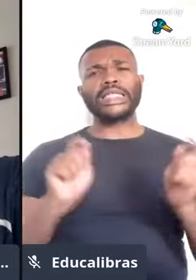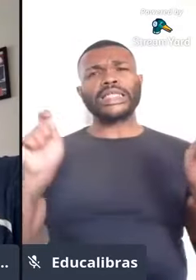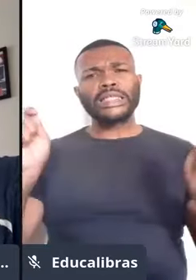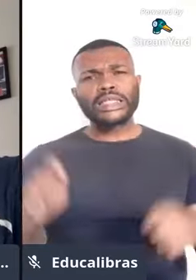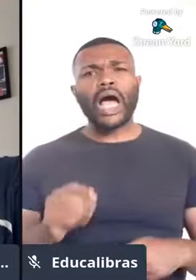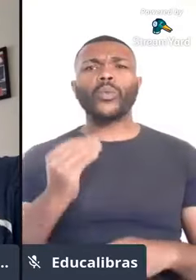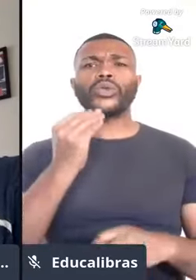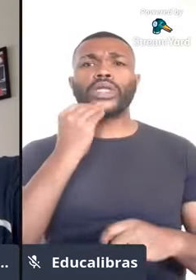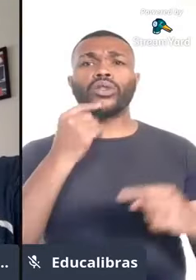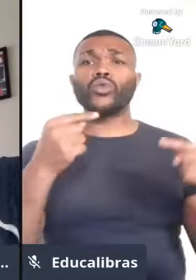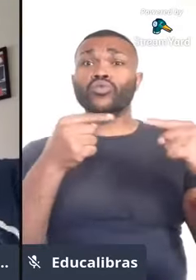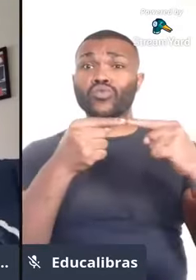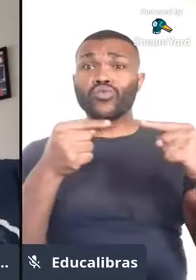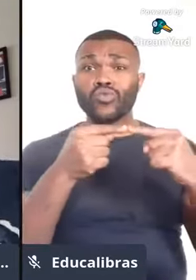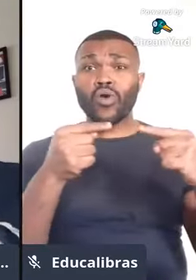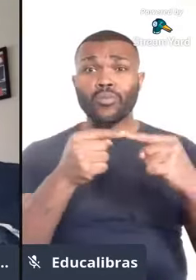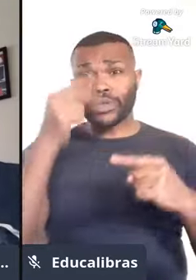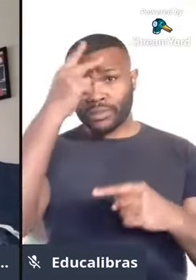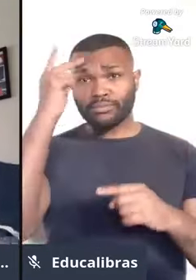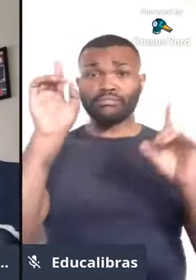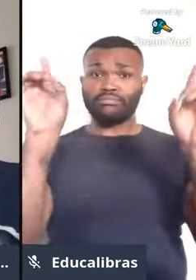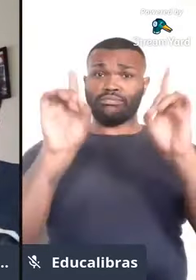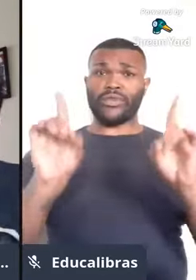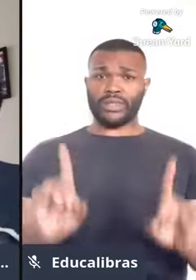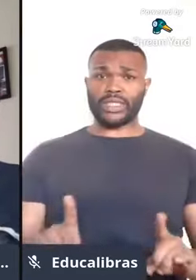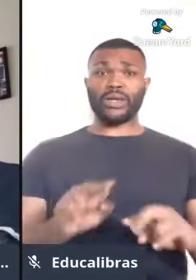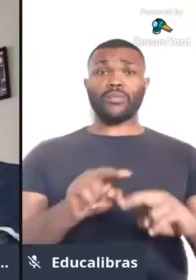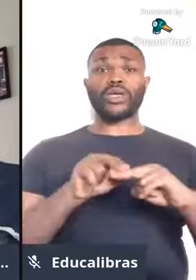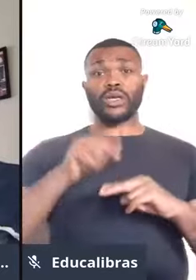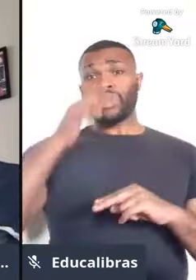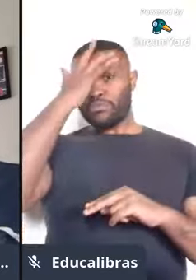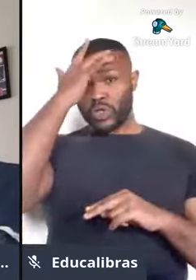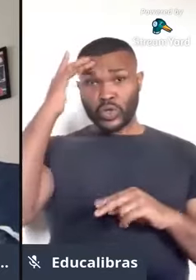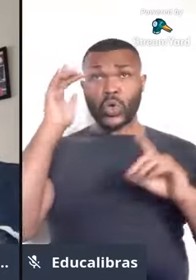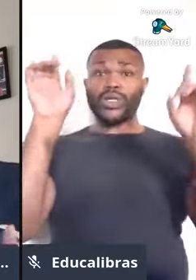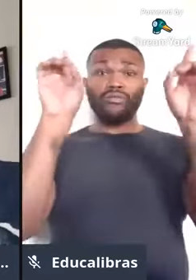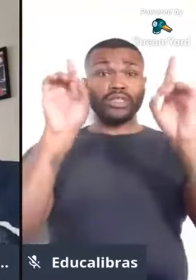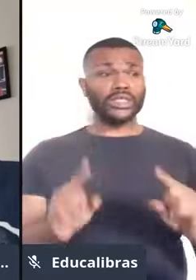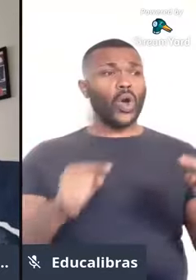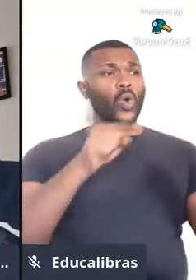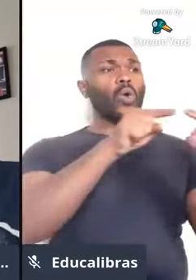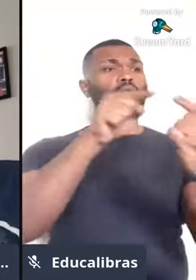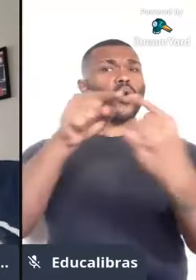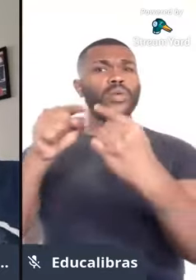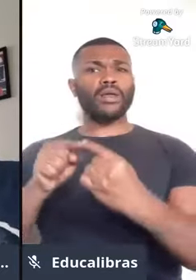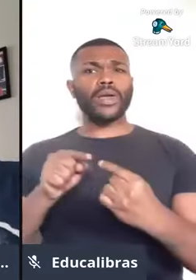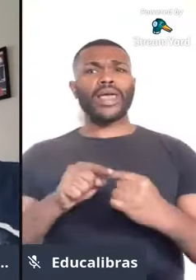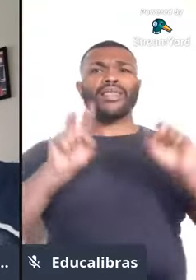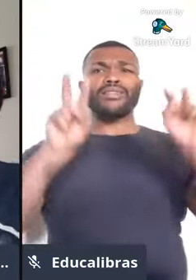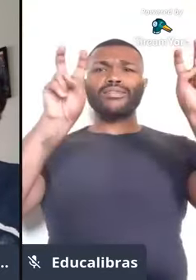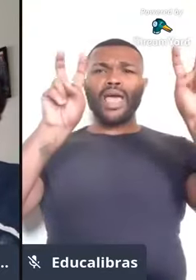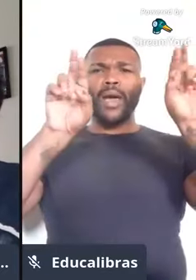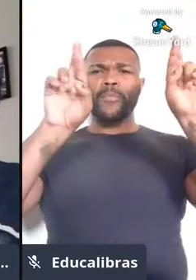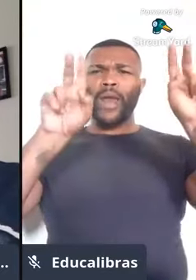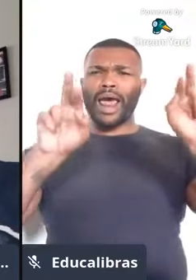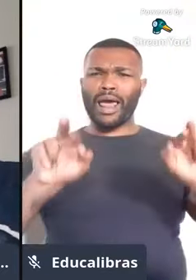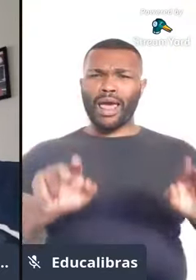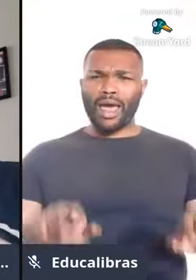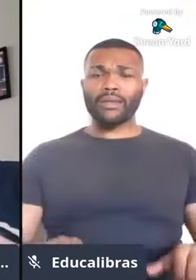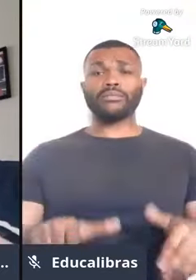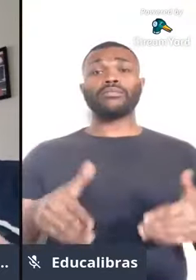ao universo da pessoa com deficiência. Porque a pessoa com deficiência está inserida em todos eles, né? Então, a grande separação que precisa